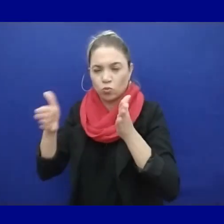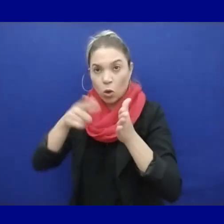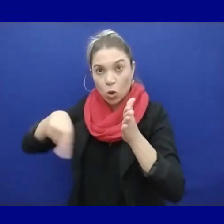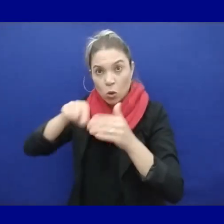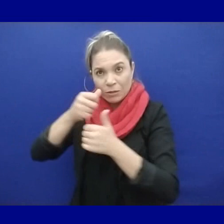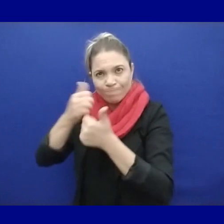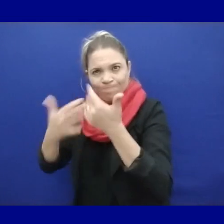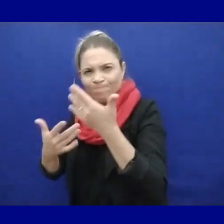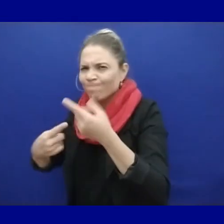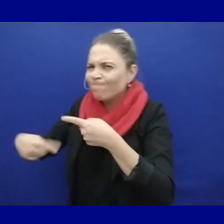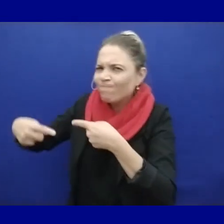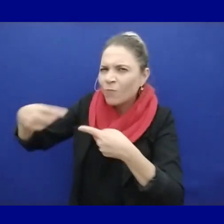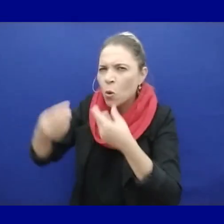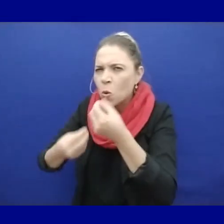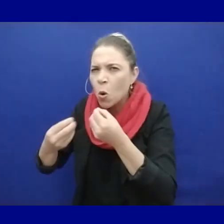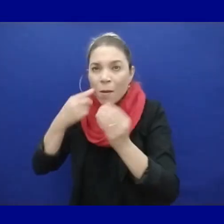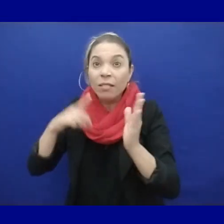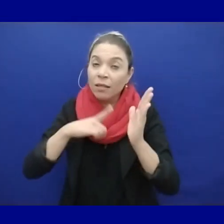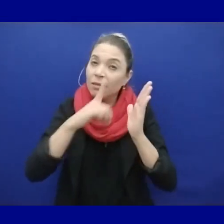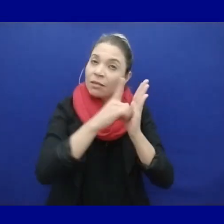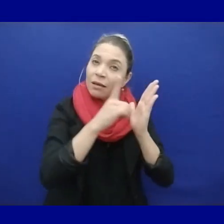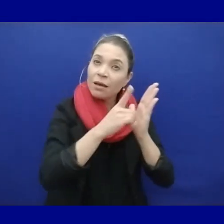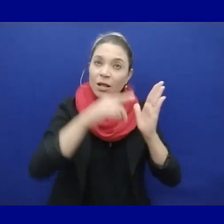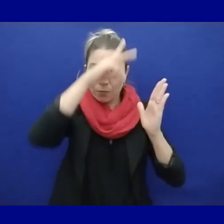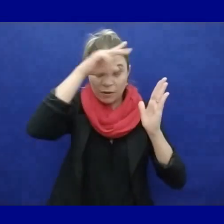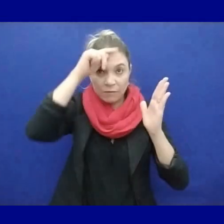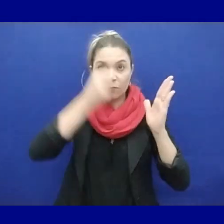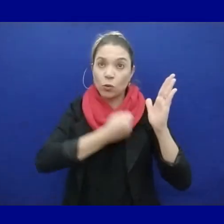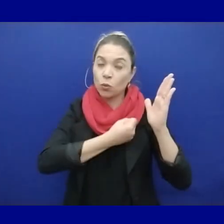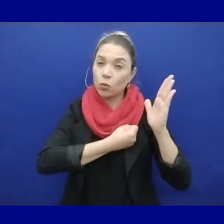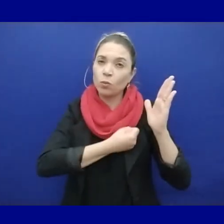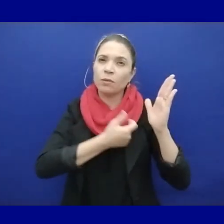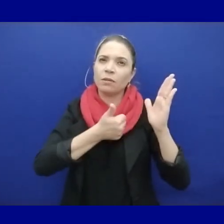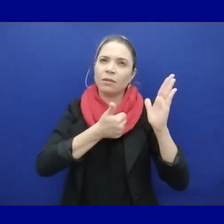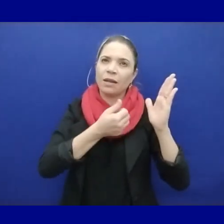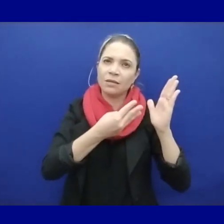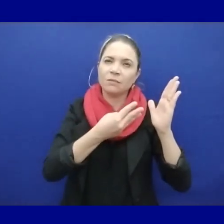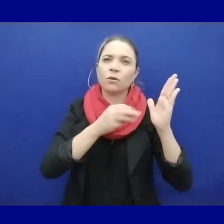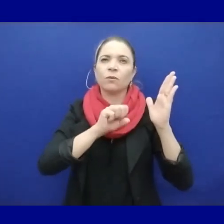2019-2021. Quando analisamos o decreto municipal número